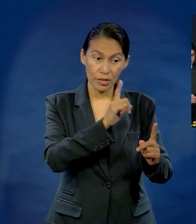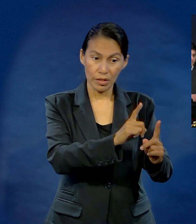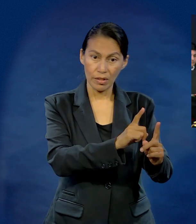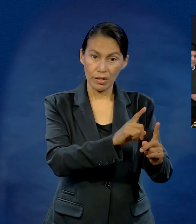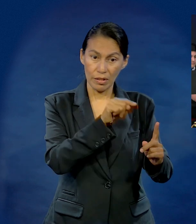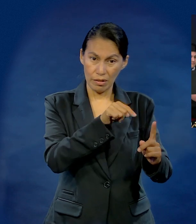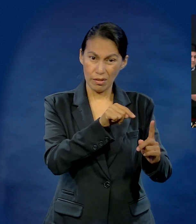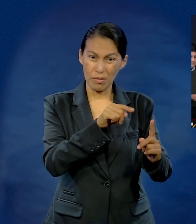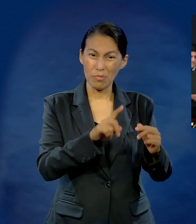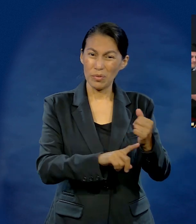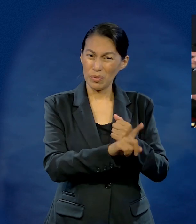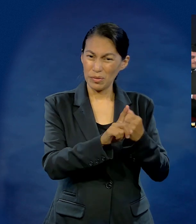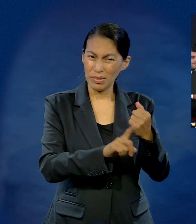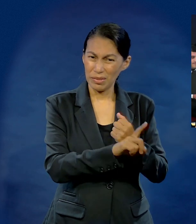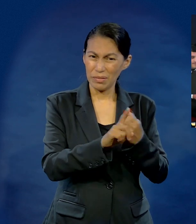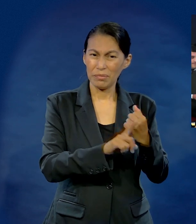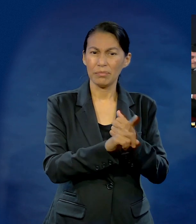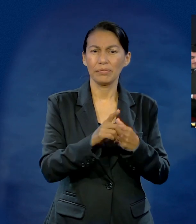verso 10.